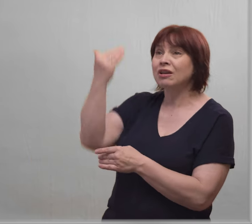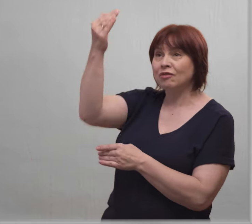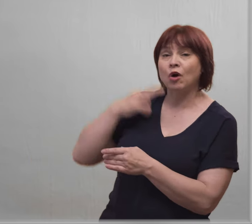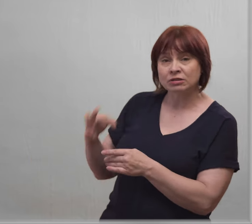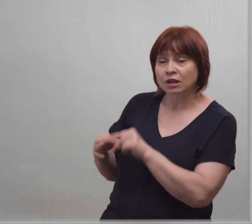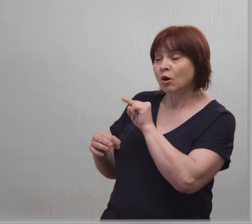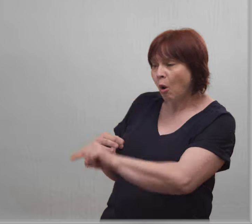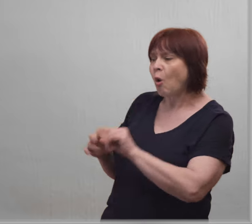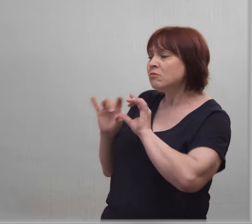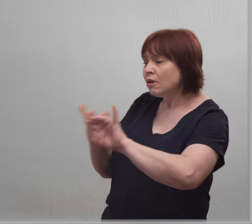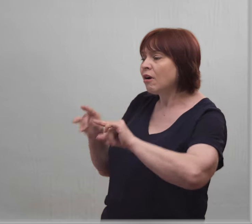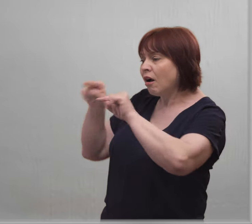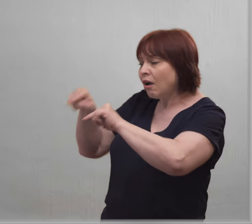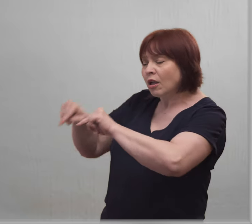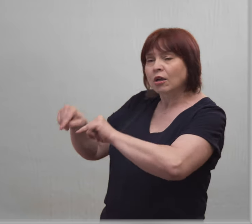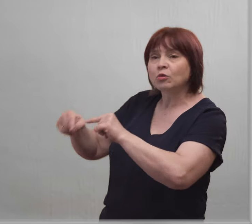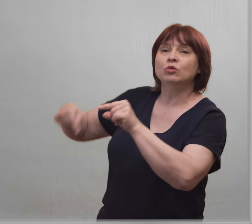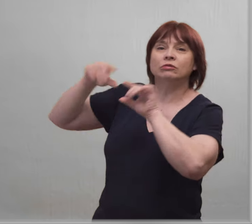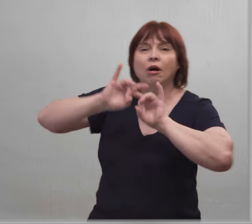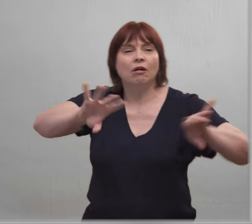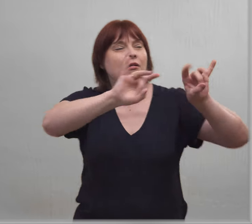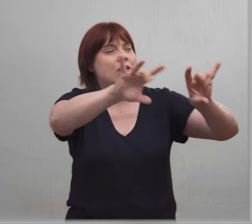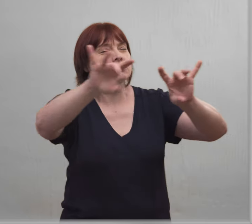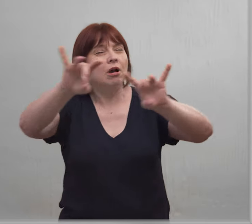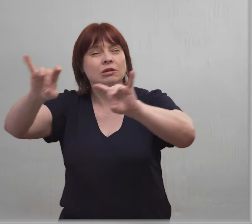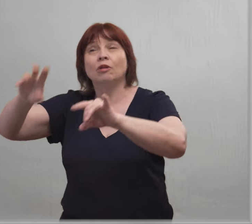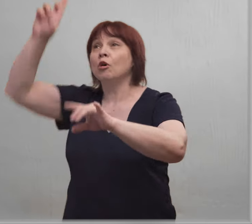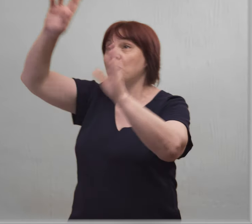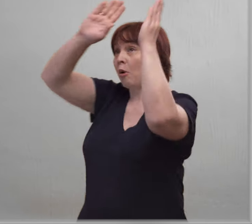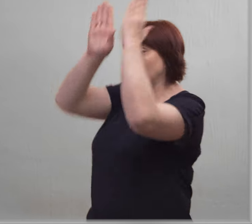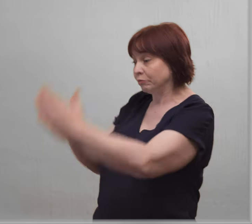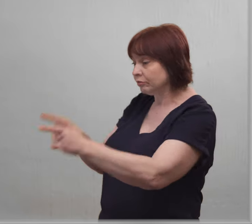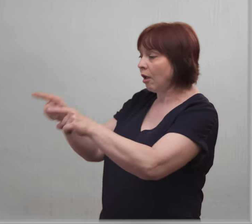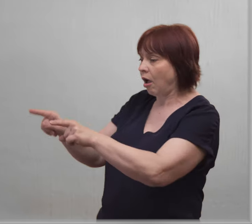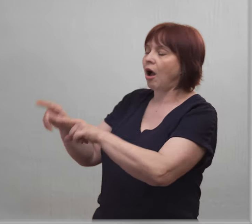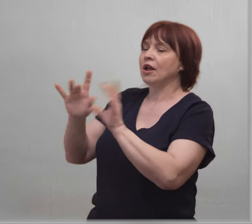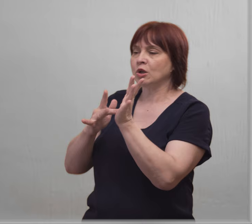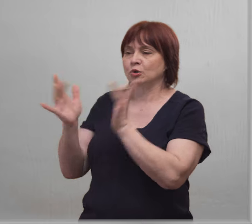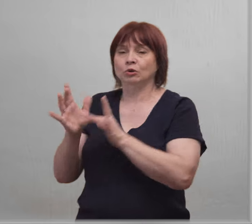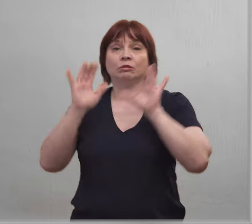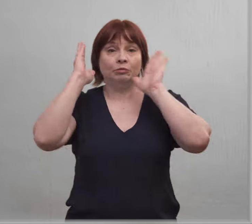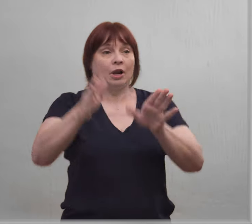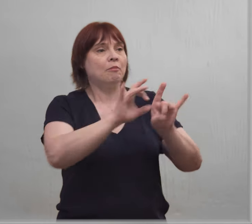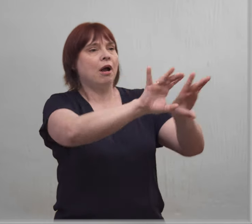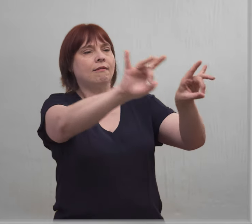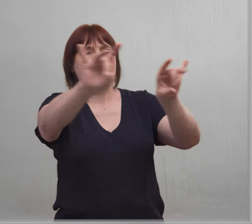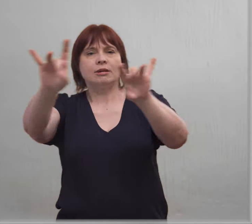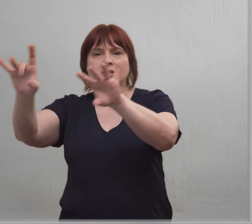через которого и веки сотворил. Иисус – воплощенное Божье Слово. Иисус – это